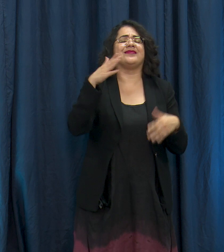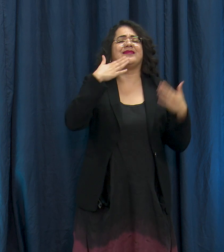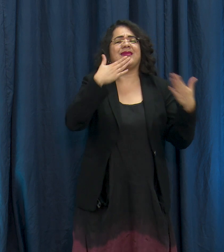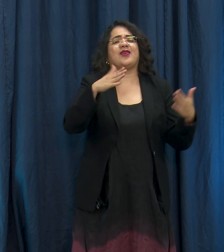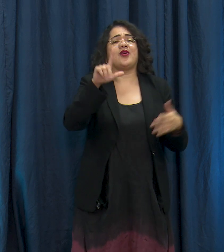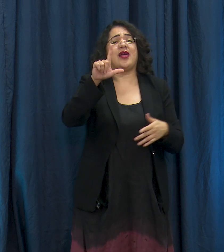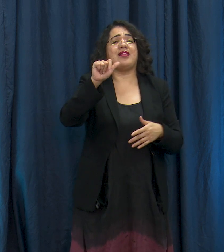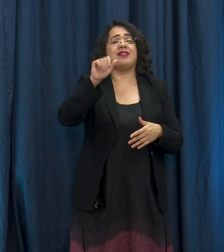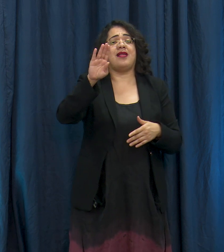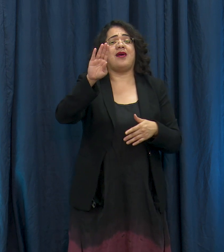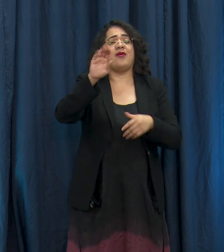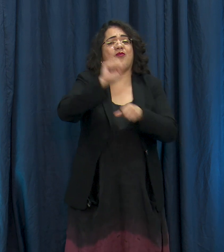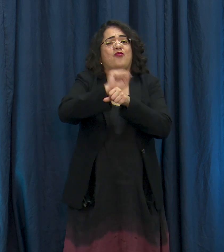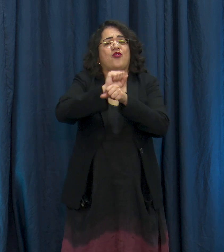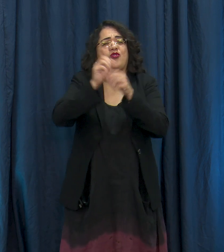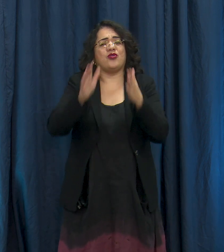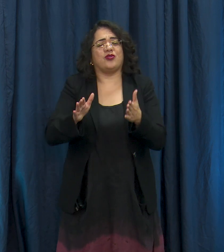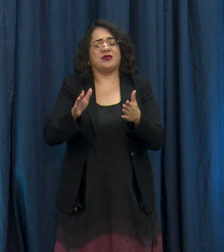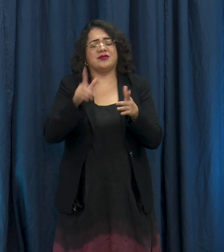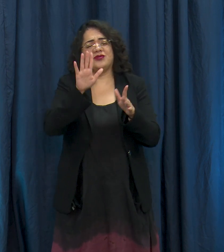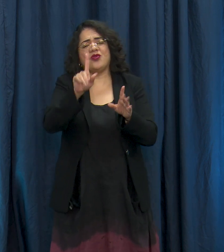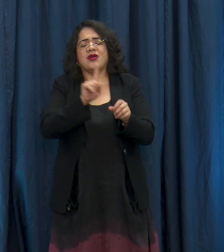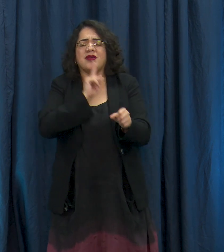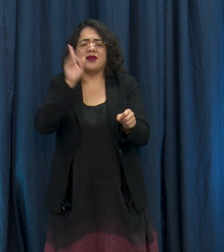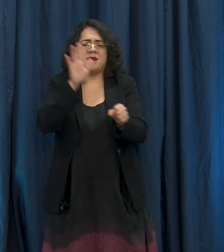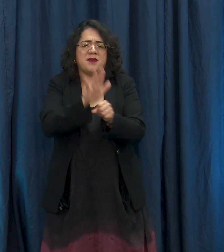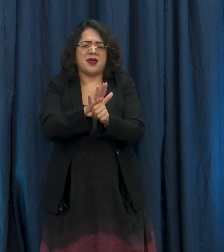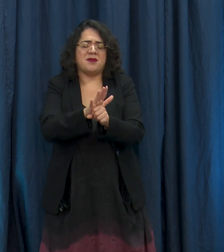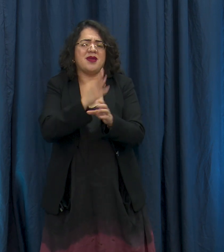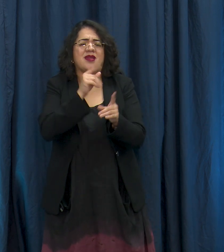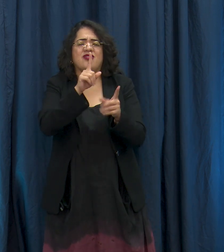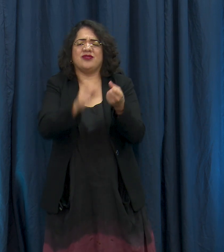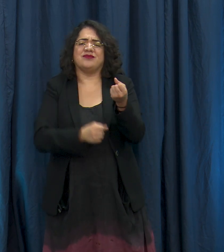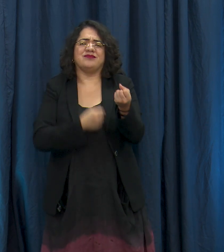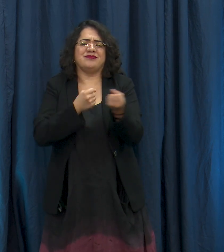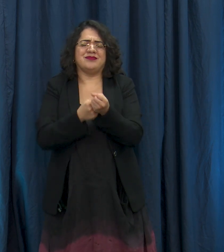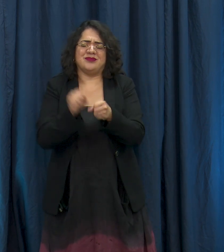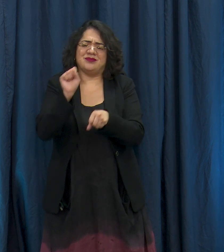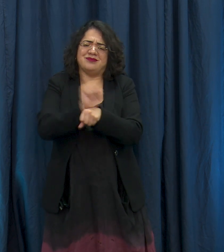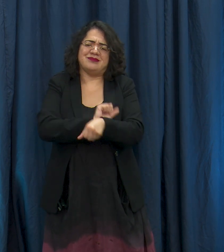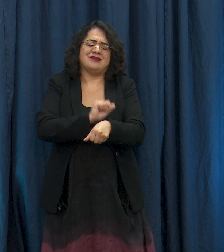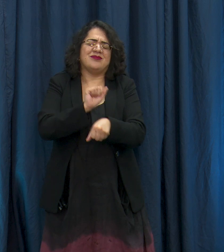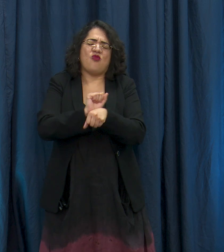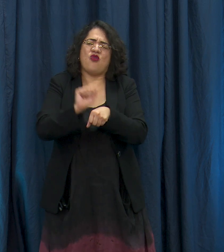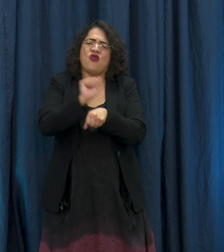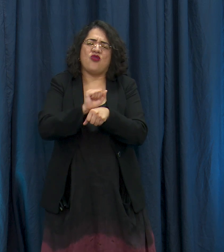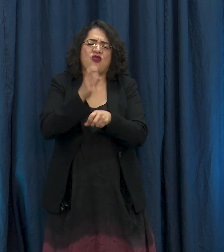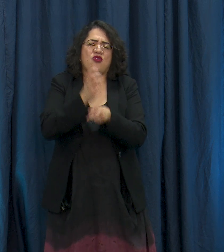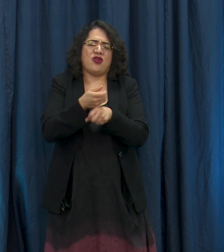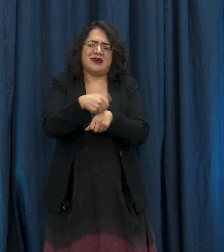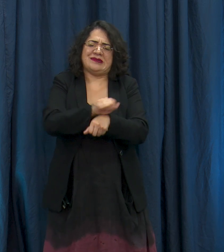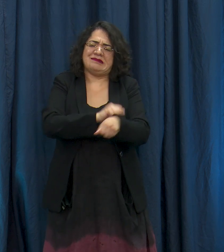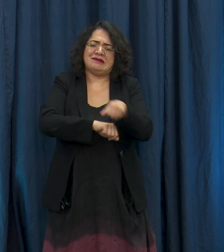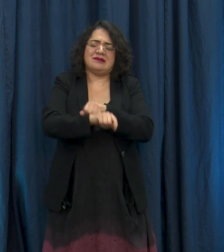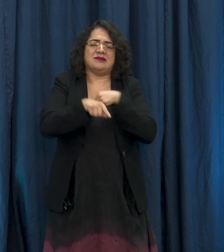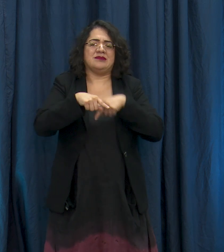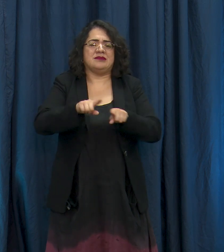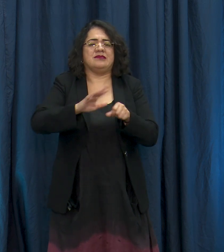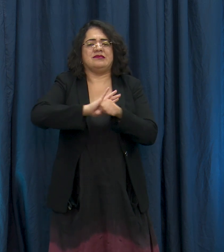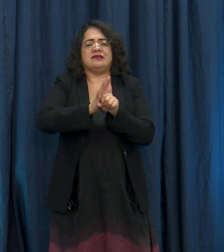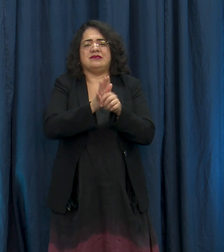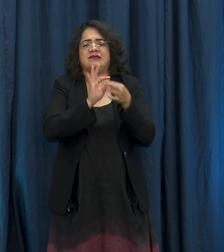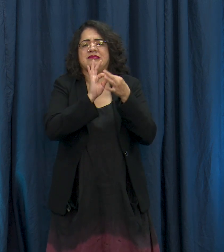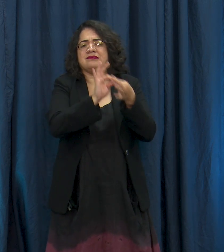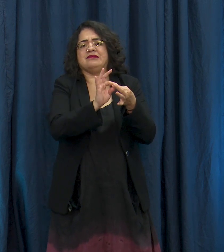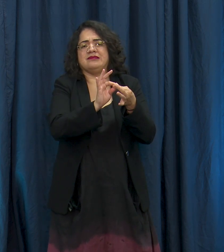por su dedicación en nuestros esfuerzos de respuesta de COVID-19. Para obtener más información, recuerde de visitar